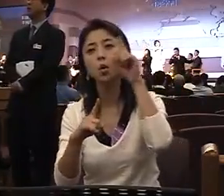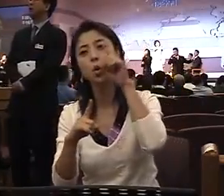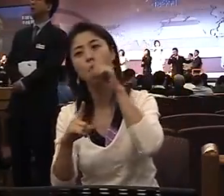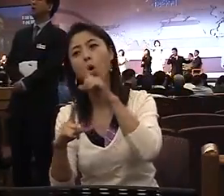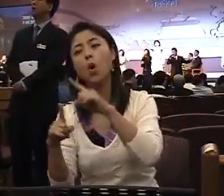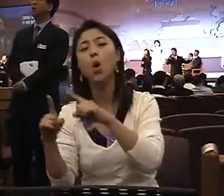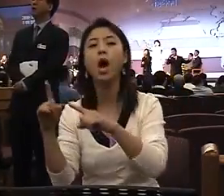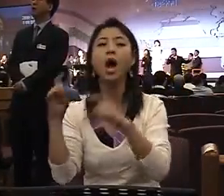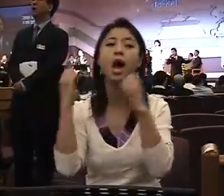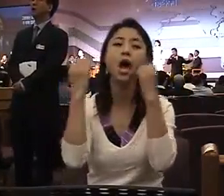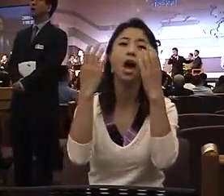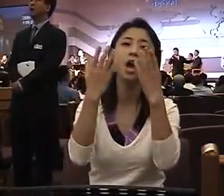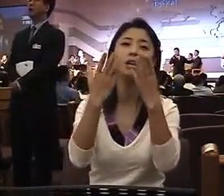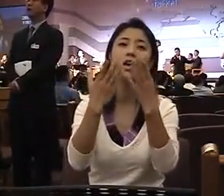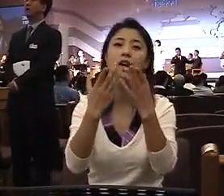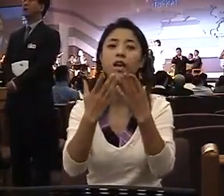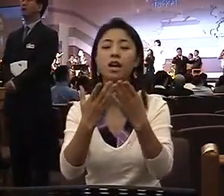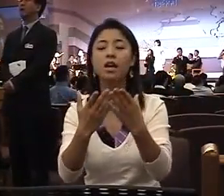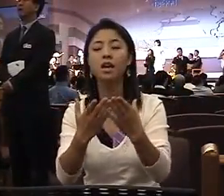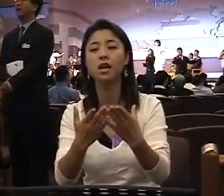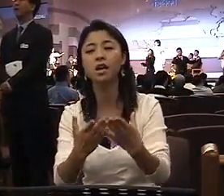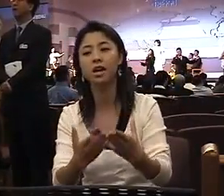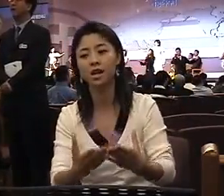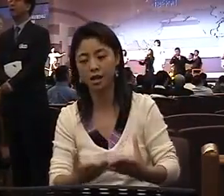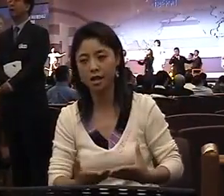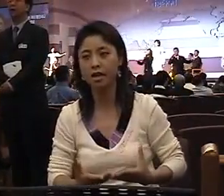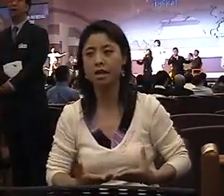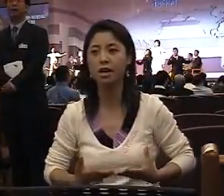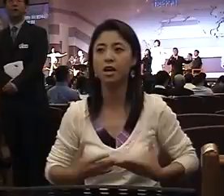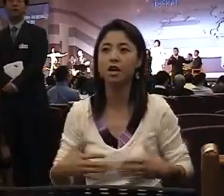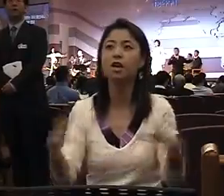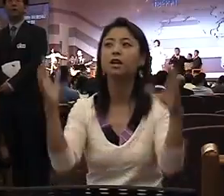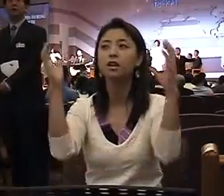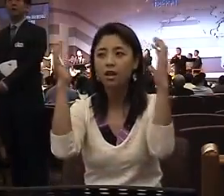정말 주님의 시간을 성령으로 치유하여 주옵소서.